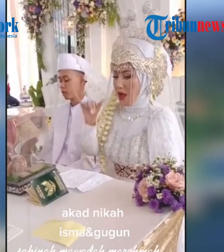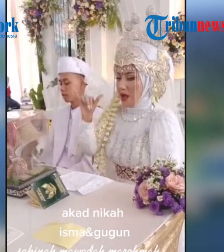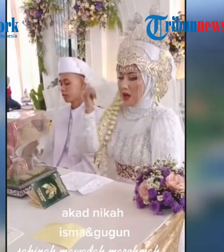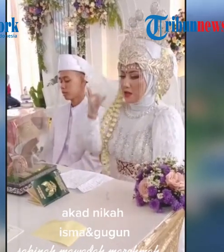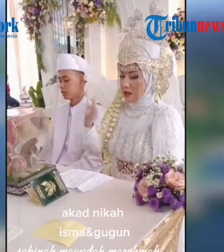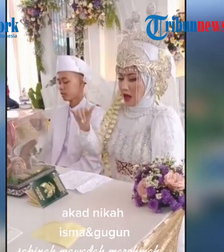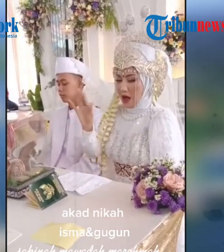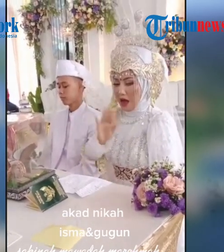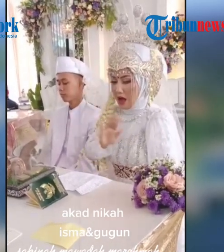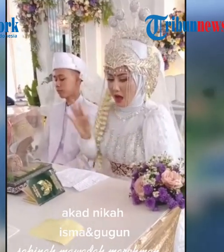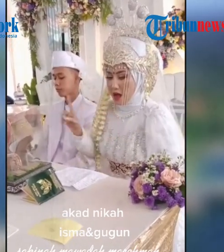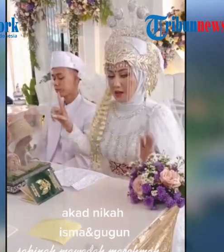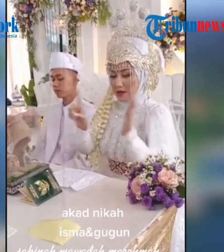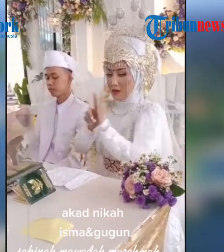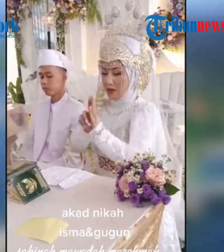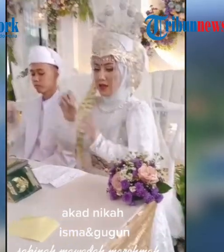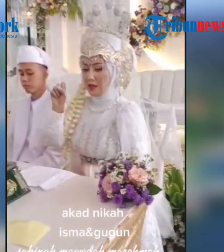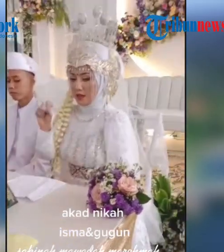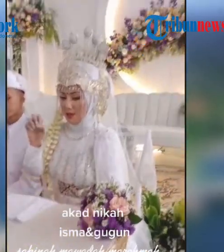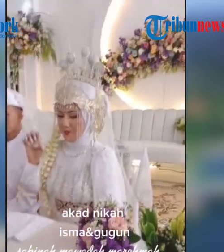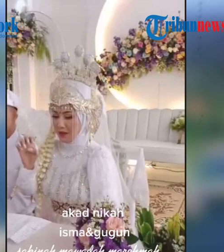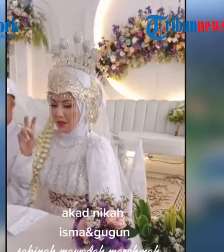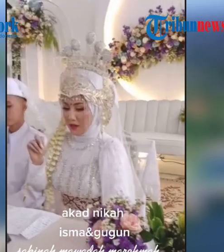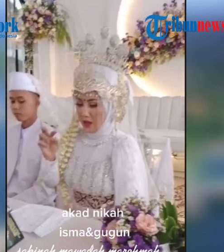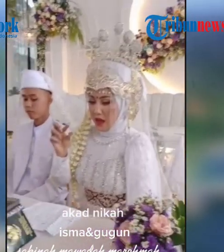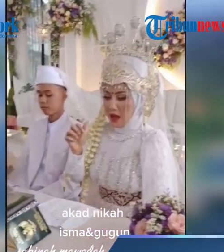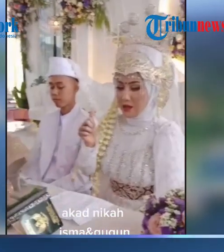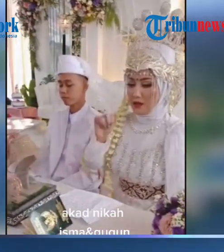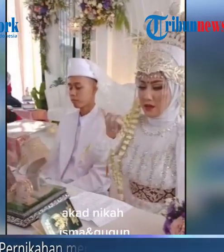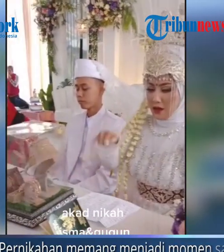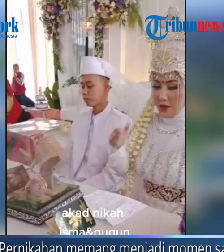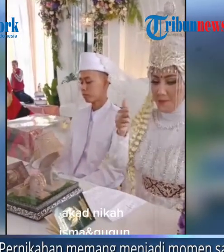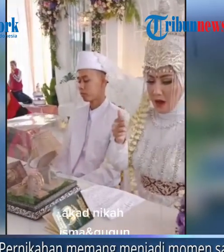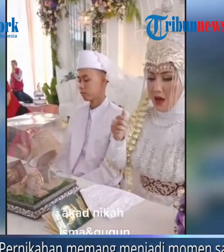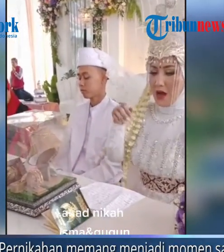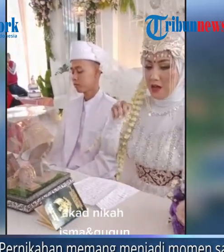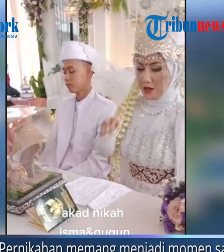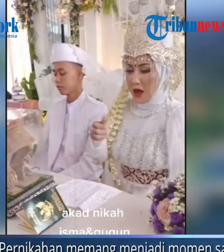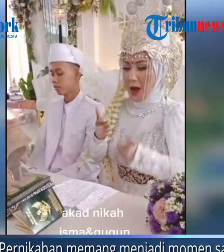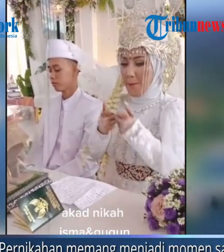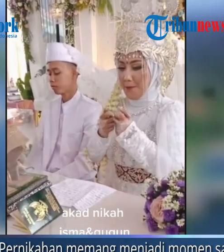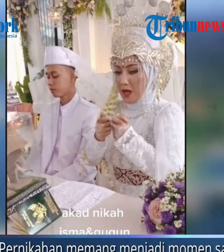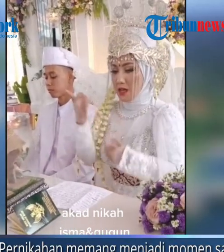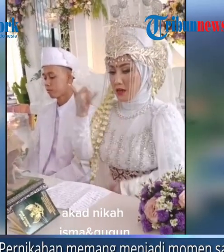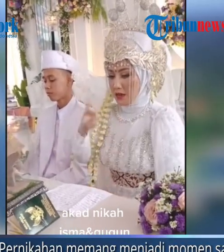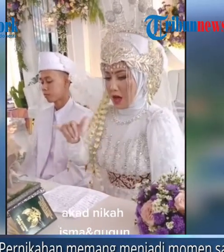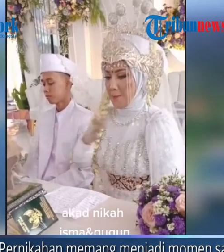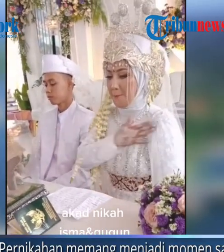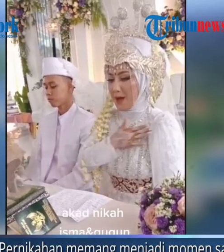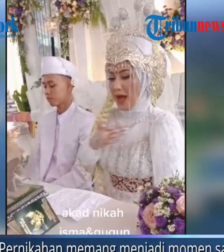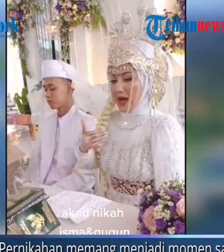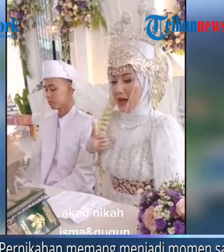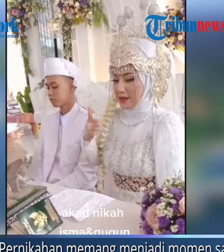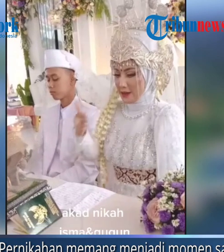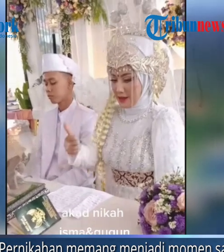doa restu kepada ayah dan mama. Pernikahan memang menjadi momen sakral dan penuh haru,